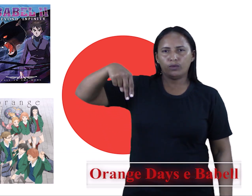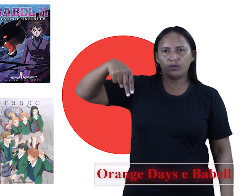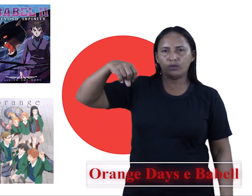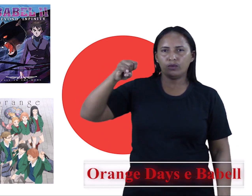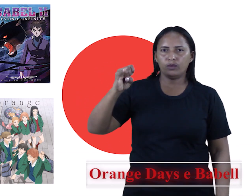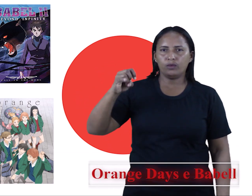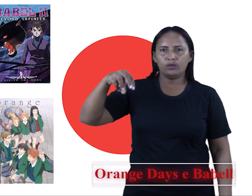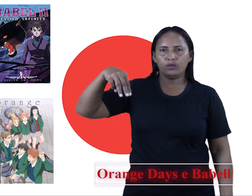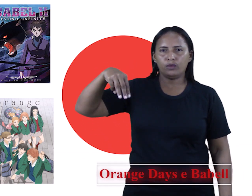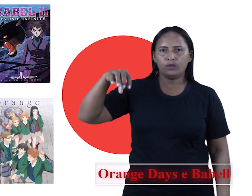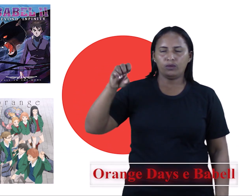Babel e Orange Days.